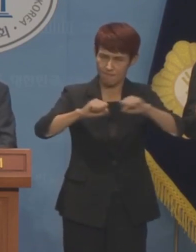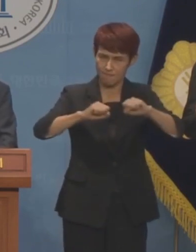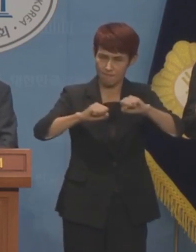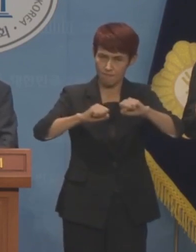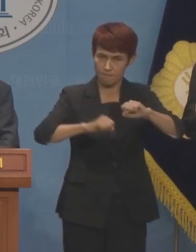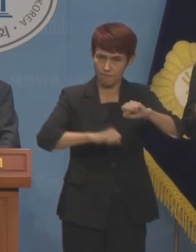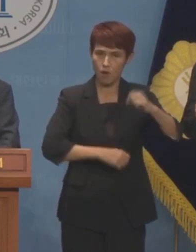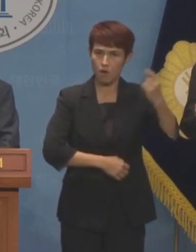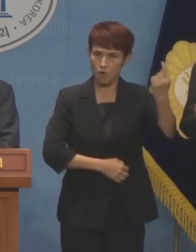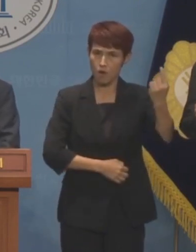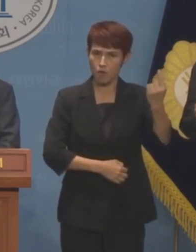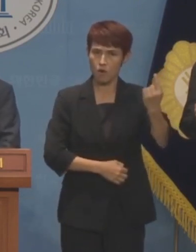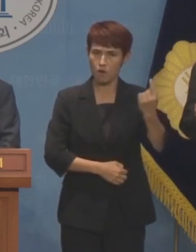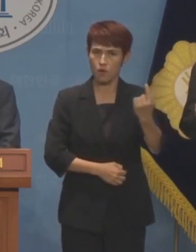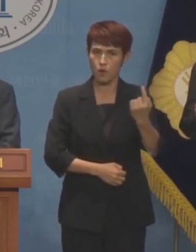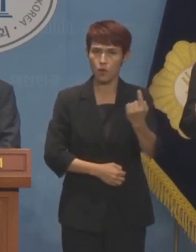점점